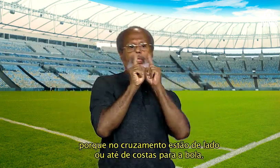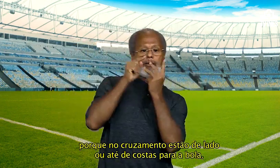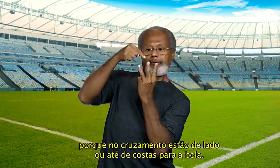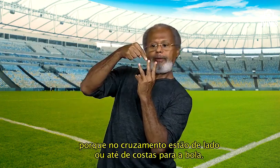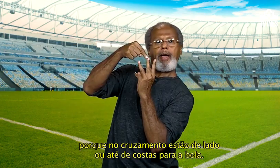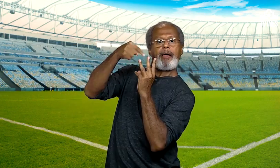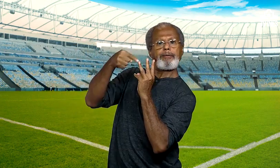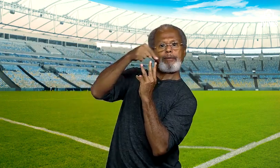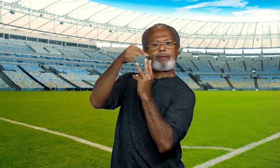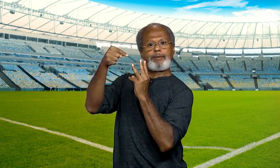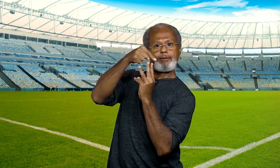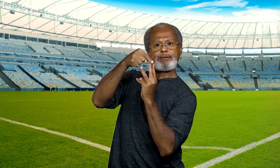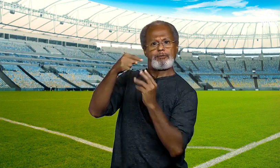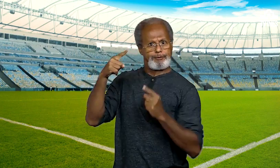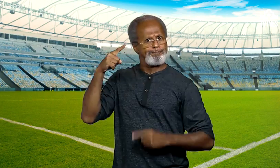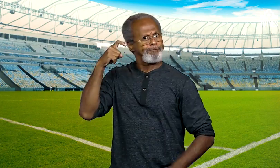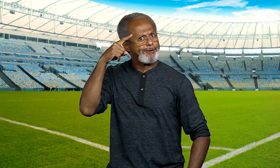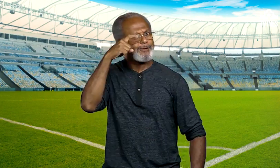costas para a bola.